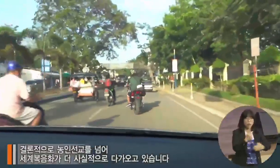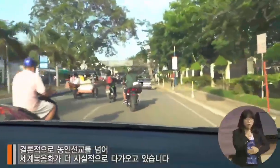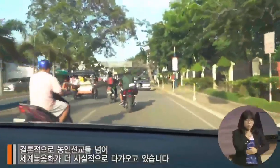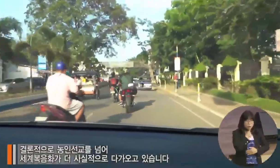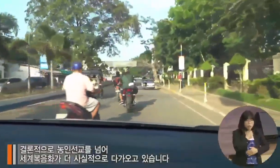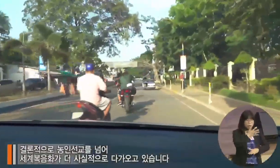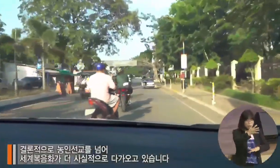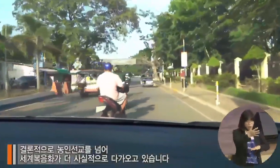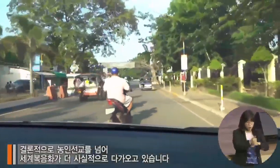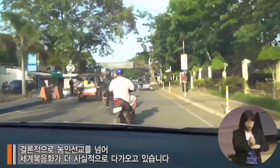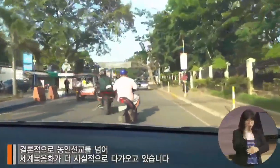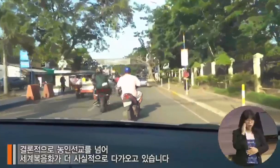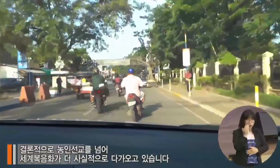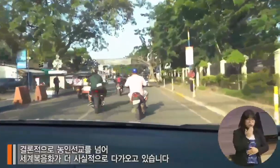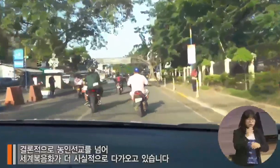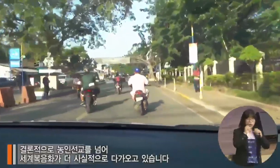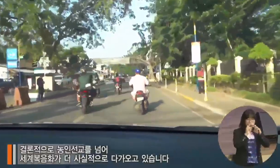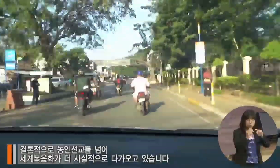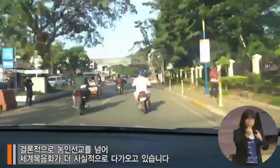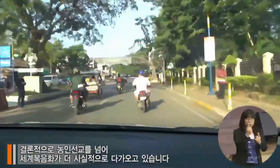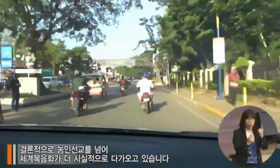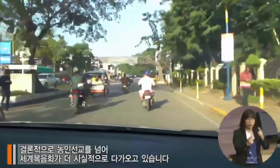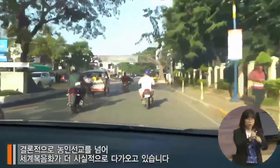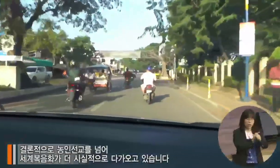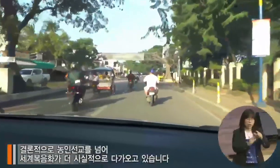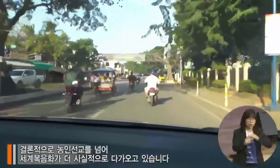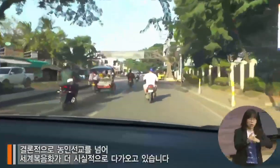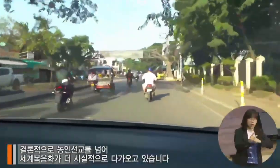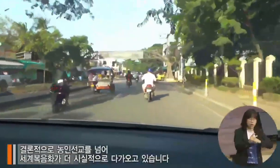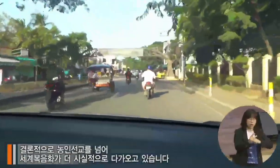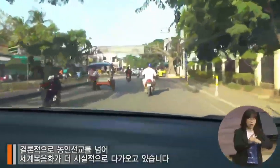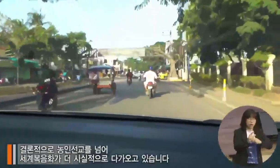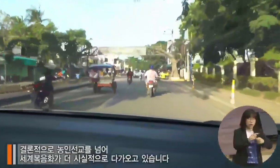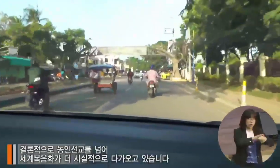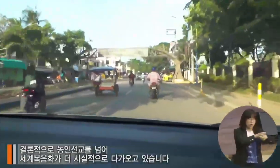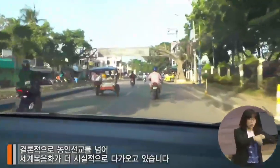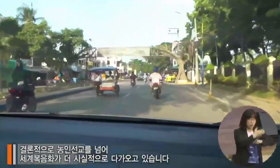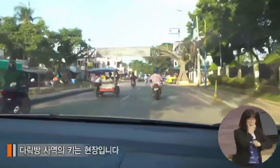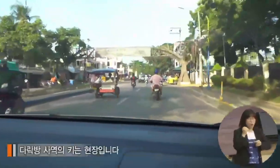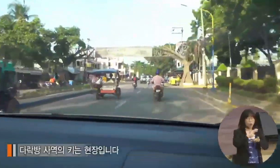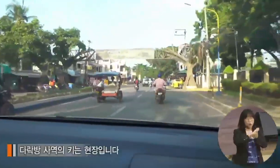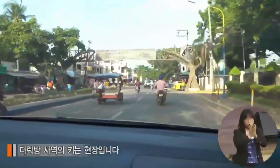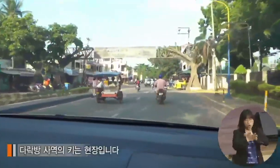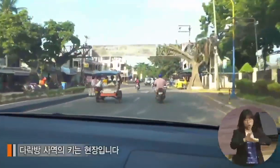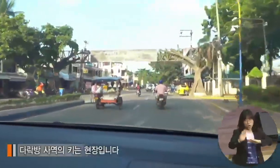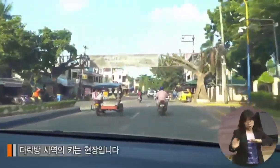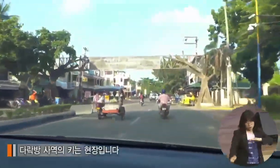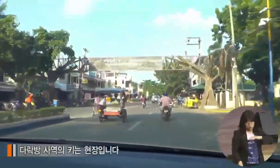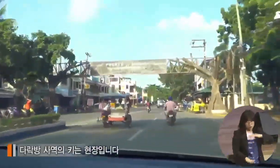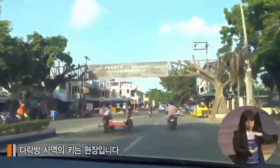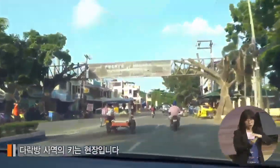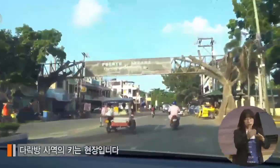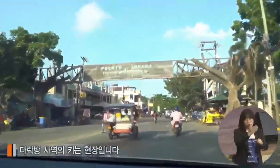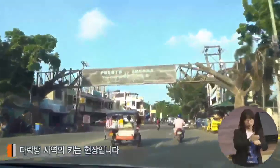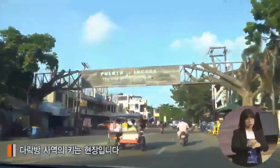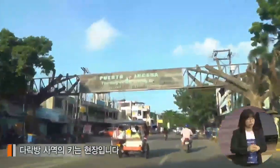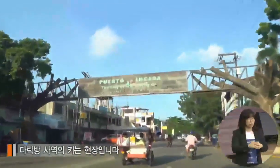농인 선교를 넘어 세계복음화가 더 사실적으로 다가오고 있습니다. 다락방 사역의 키는